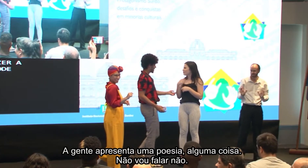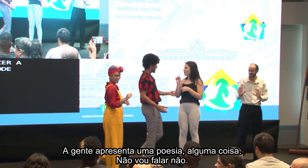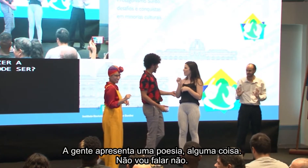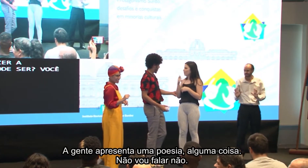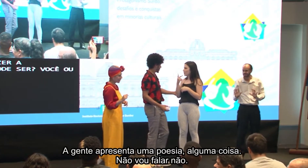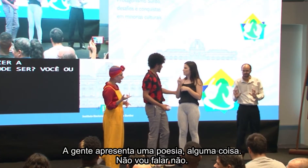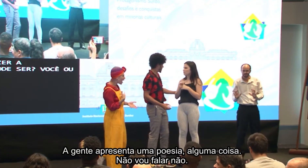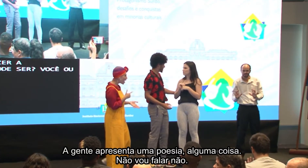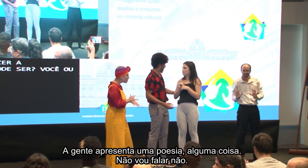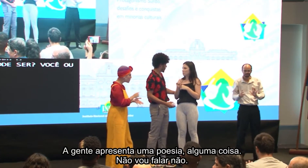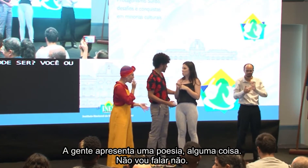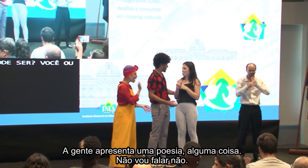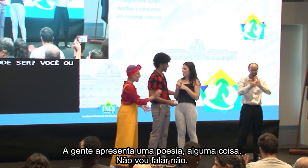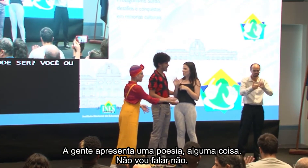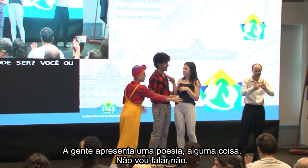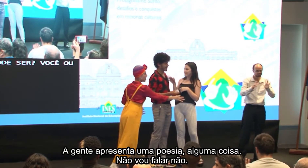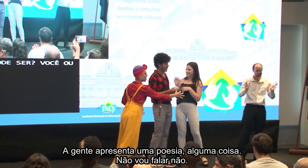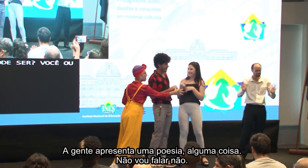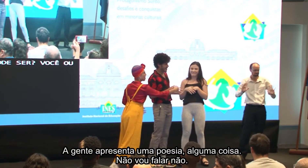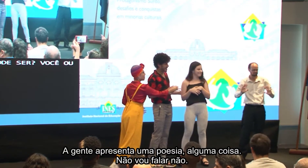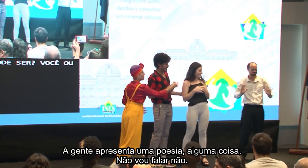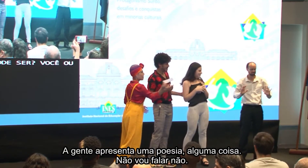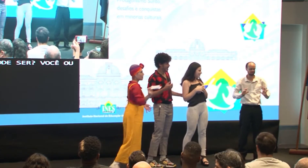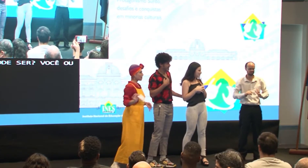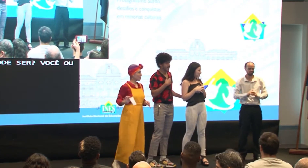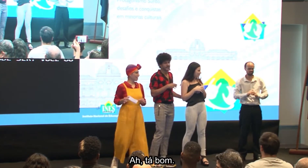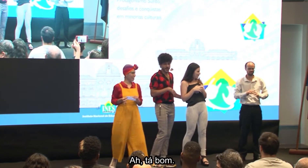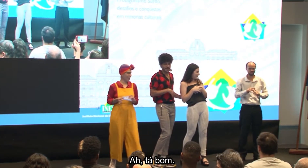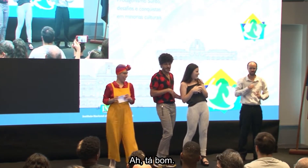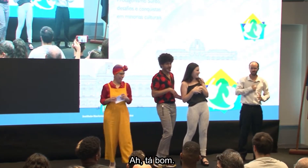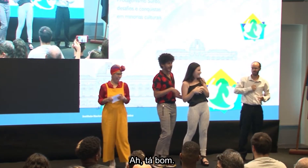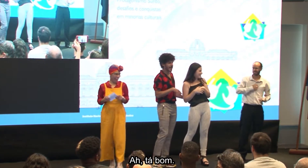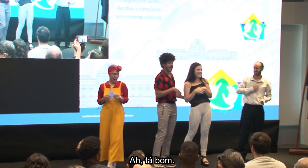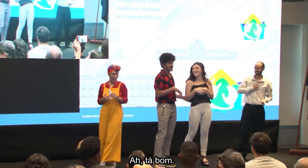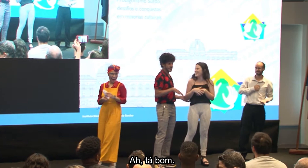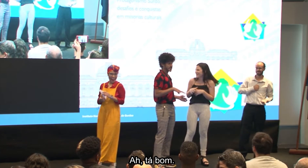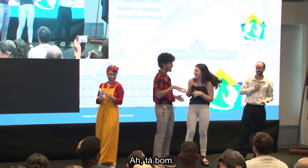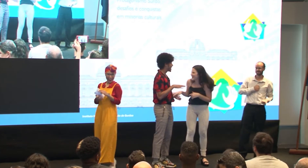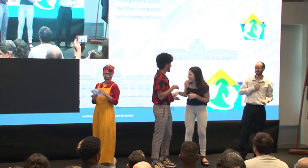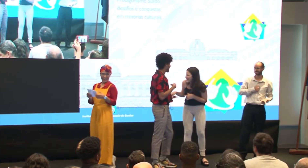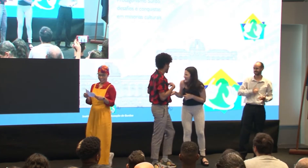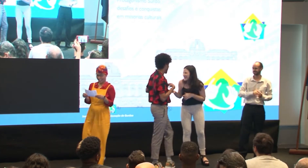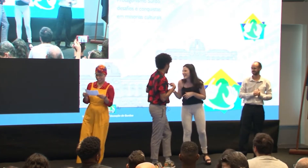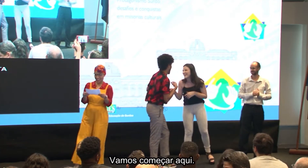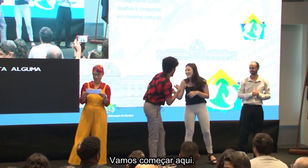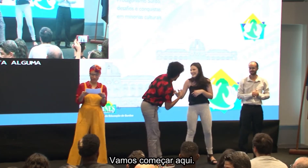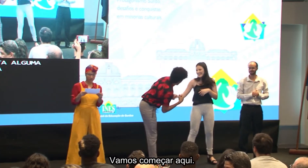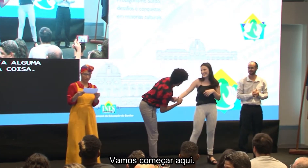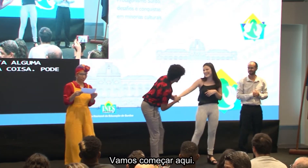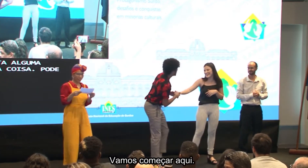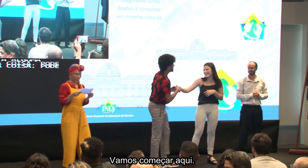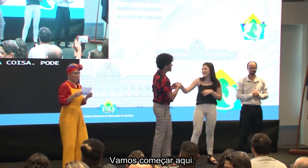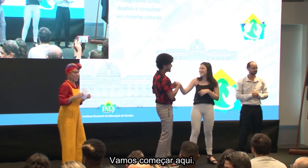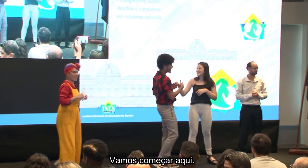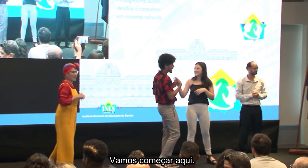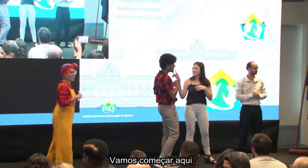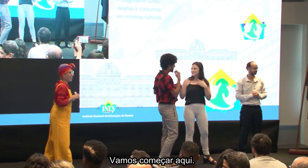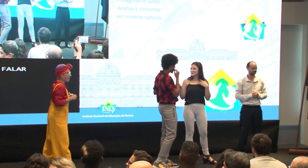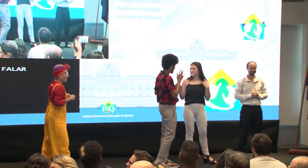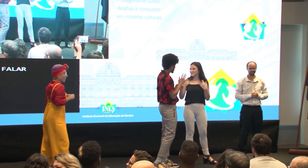apresenta uma poesia, alguma coisa? Não, Pode ser? não vou falar não. Ah, tá bom. É, mas vamos conversar aqui.